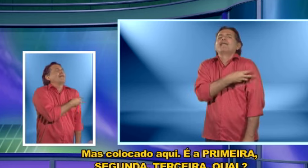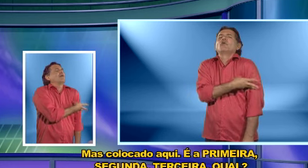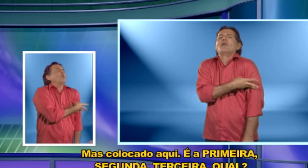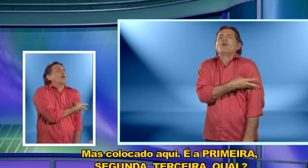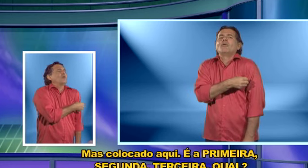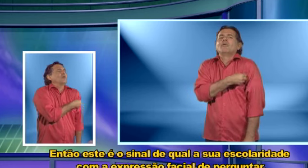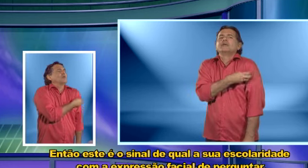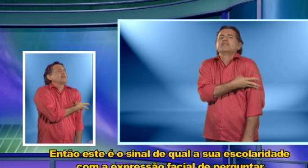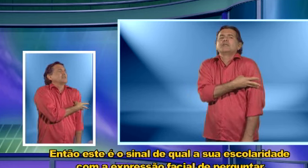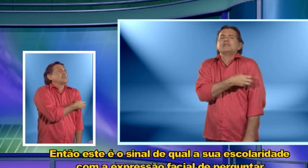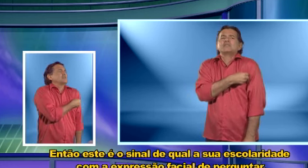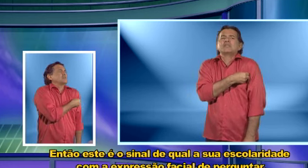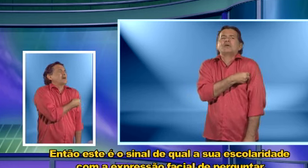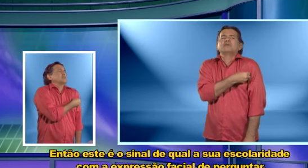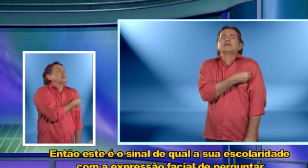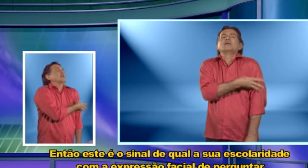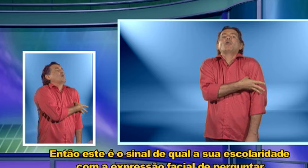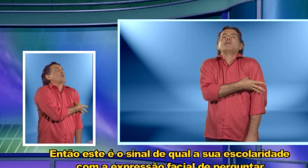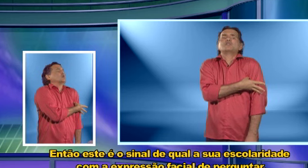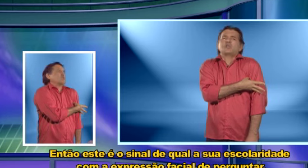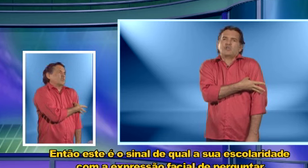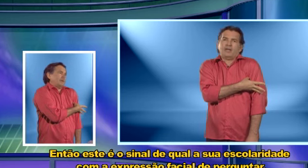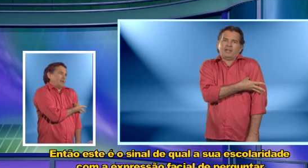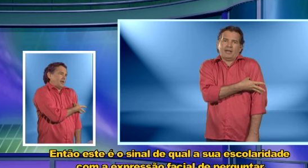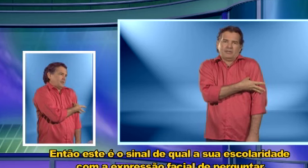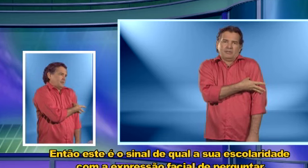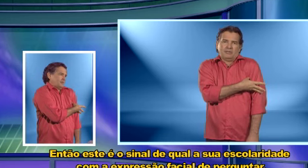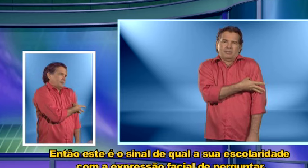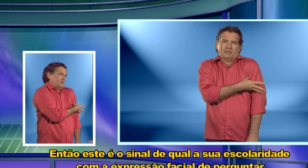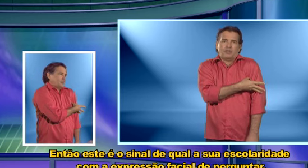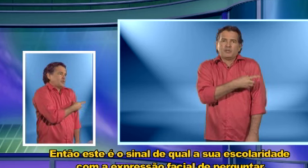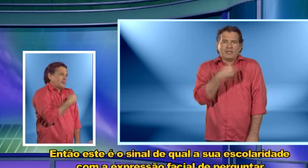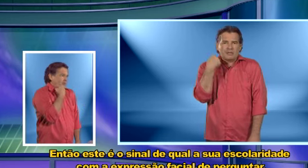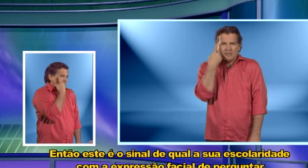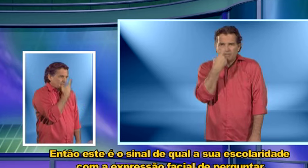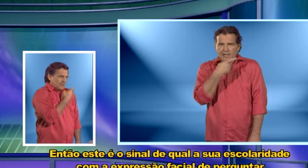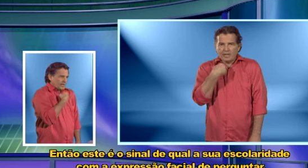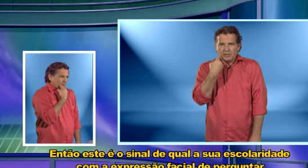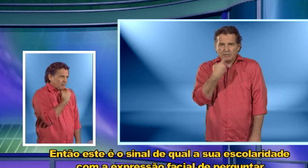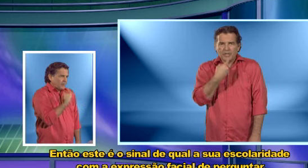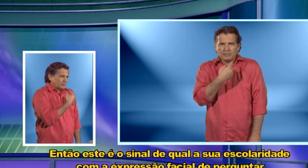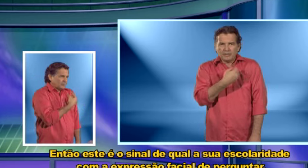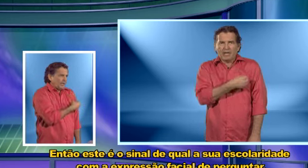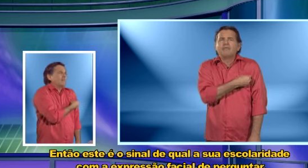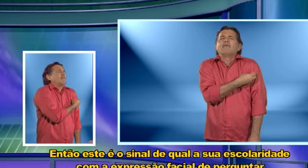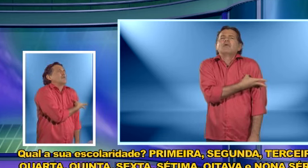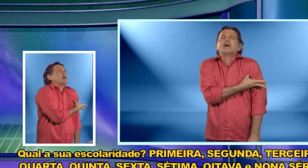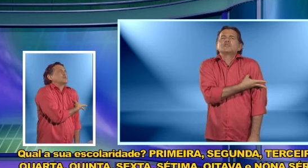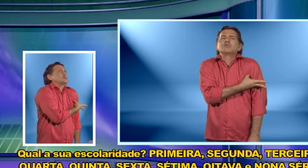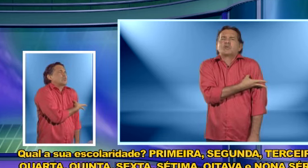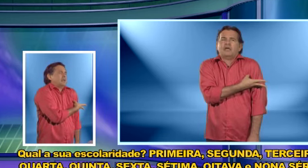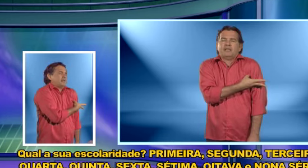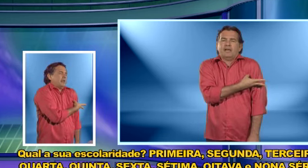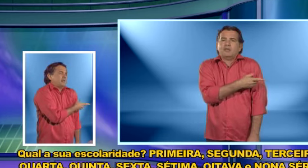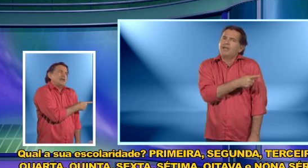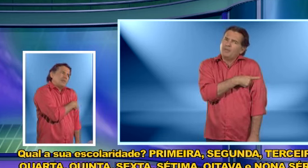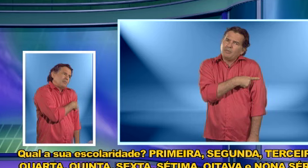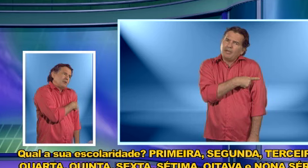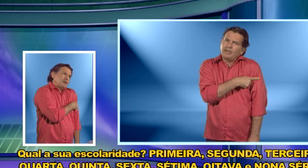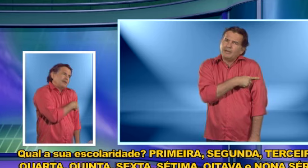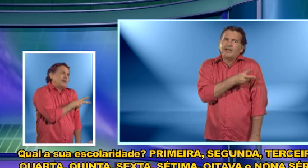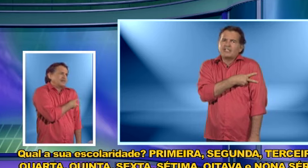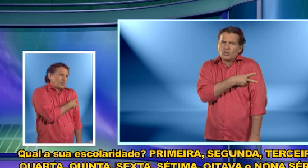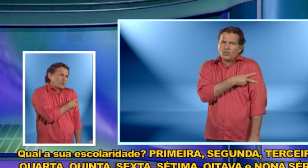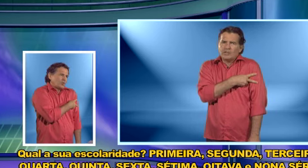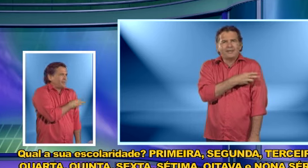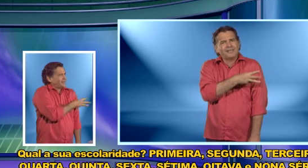terceira, qual? Então, esse é o sinal de qual a sua escolaridade. Com a expressão facial de perguntar. Qual a sua escolaridade? É a